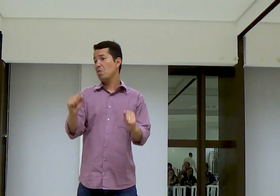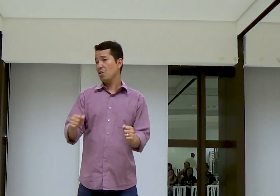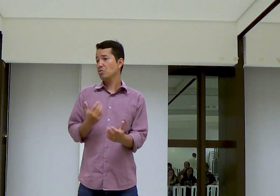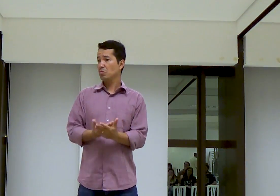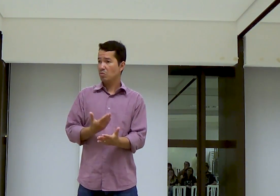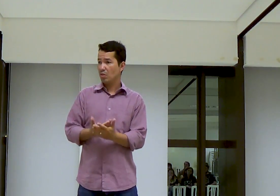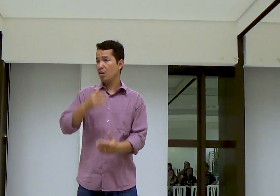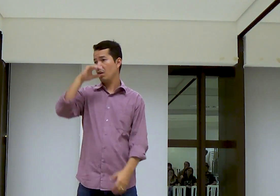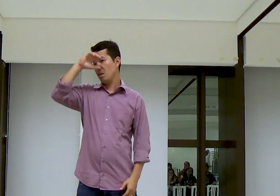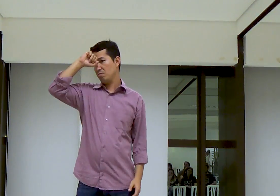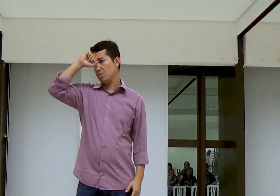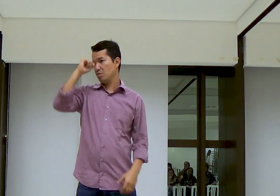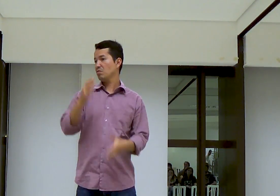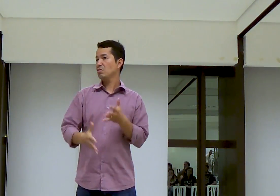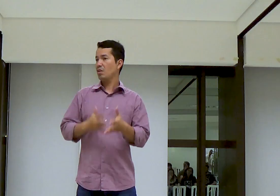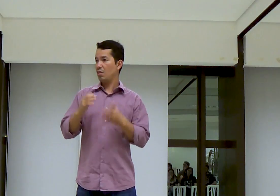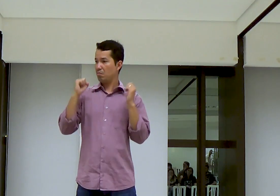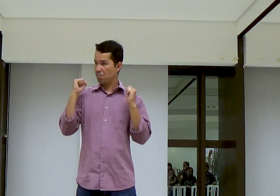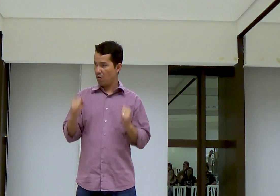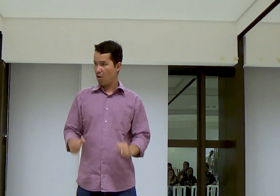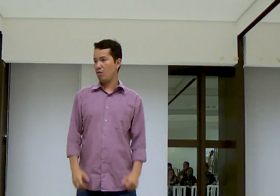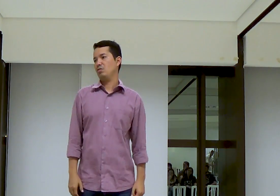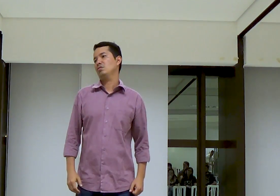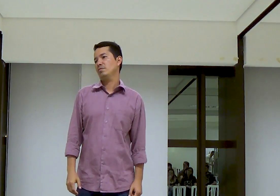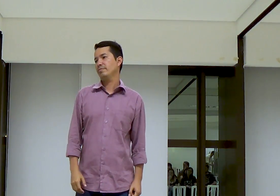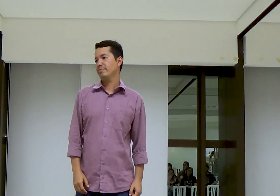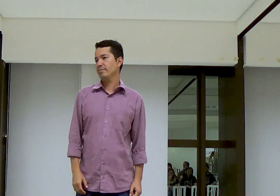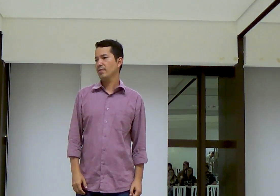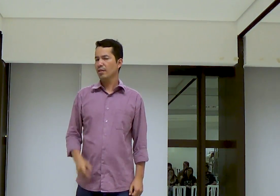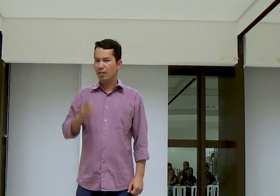vida. Pode ser na escola.